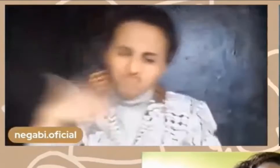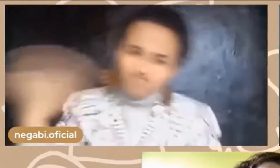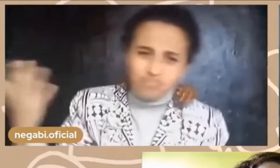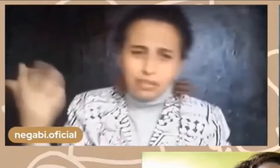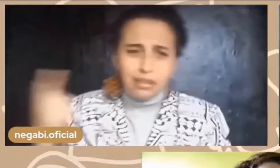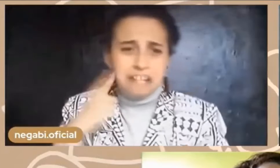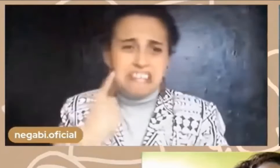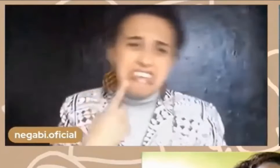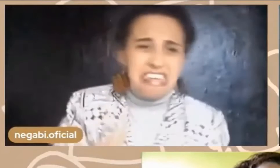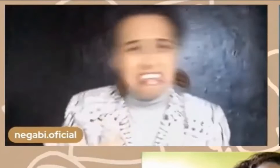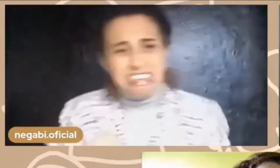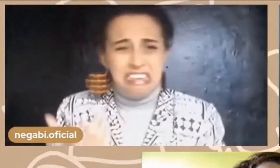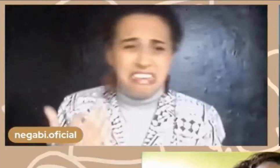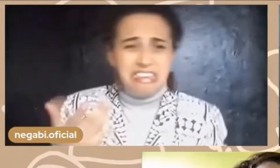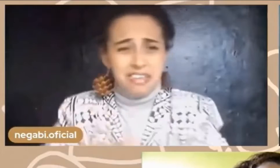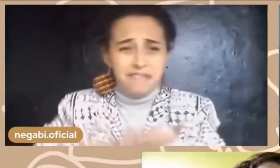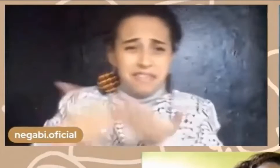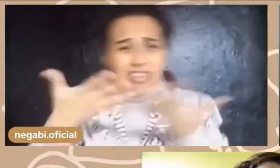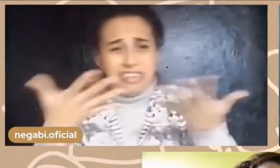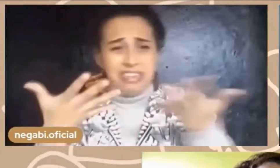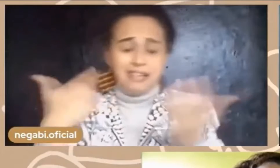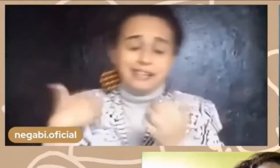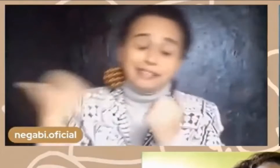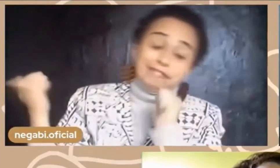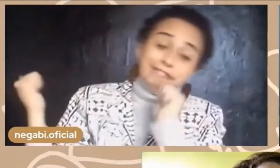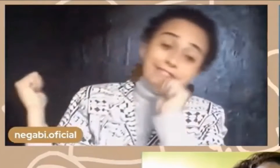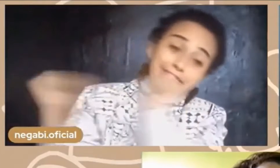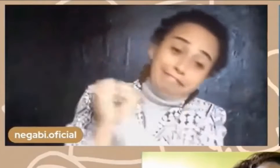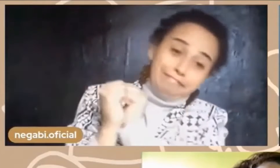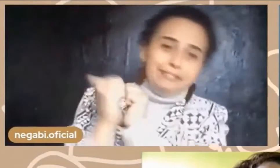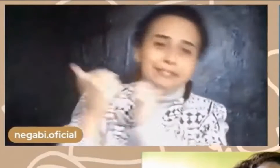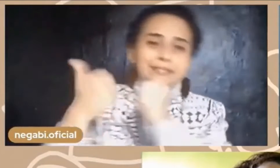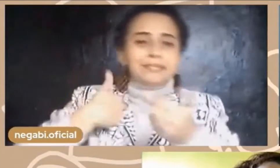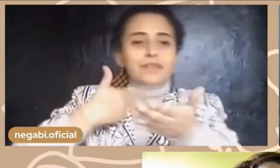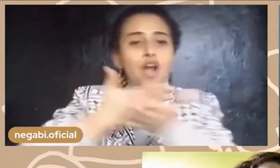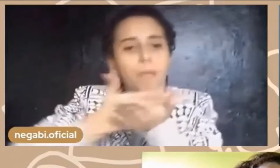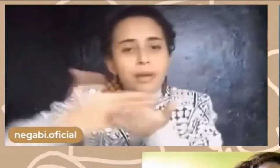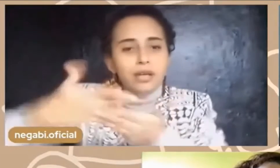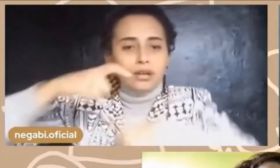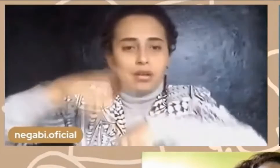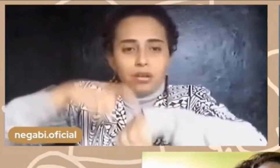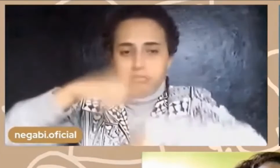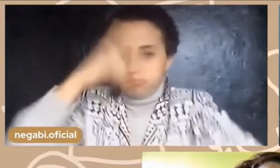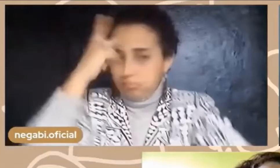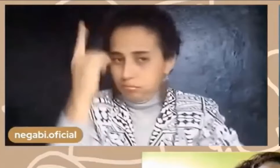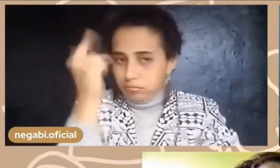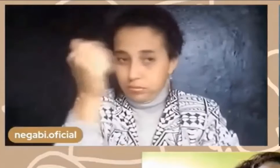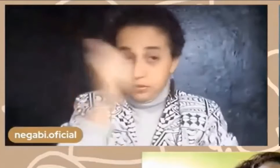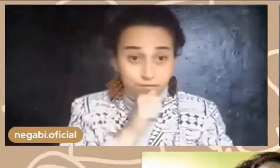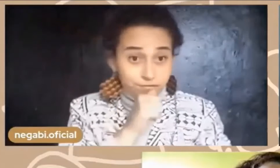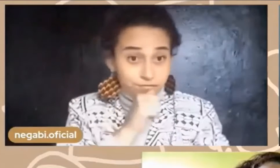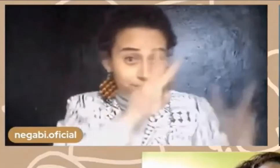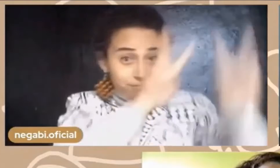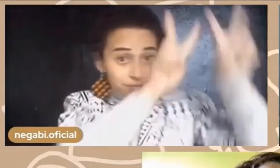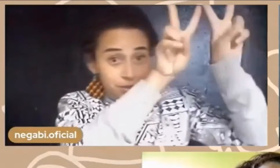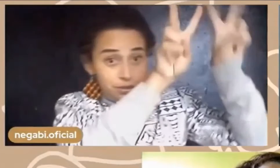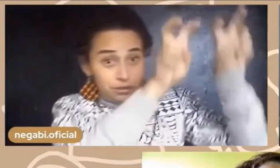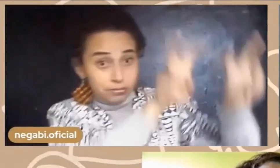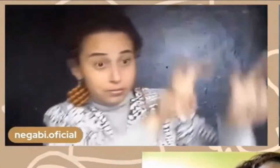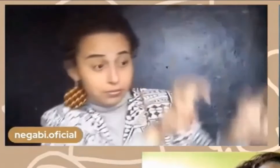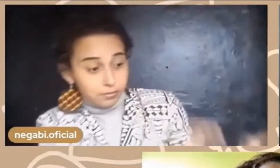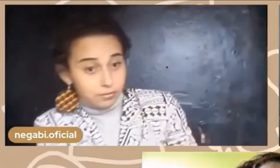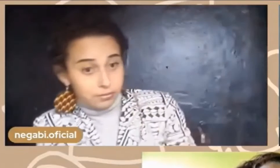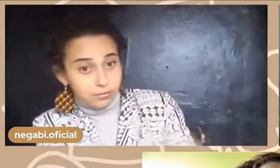sobre o abuso que eu tinha sofrido e eu queria causar, afetar as pessoas sobre isso. Mas, ok,